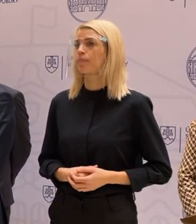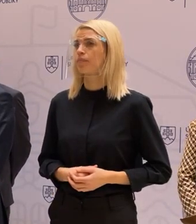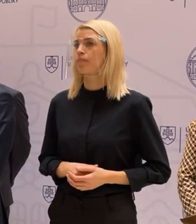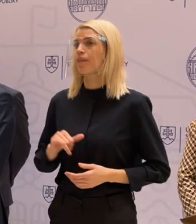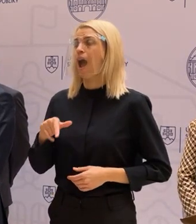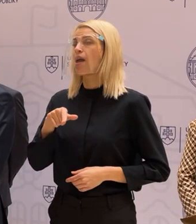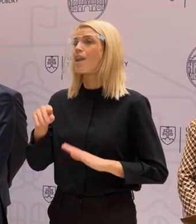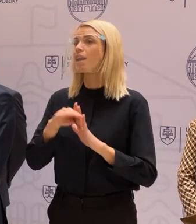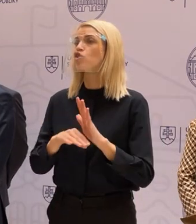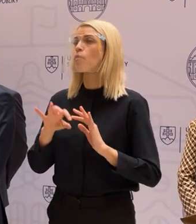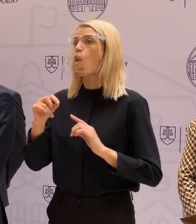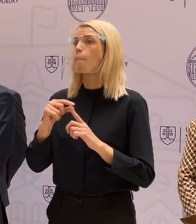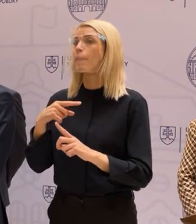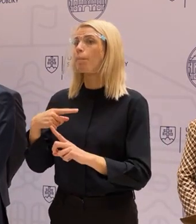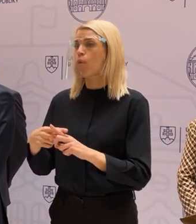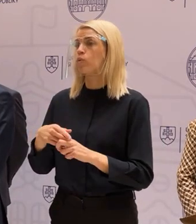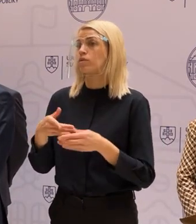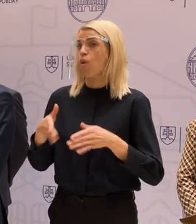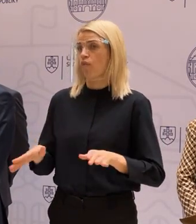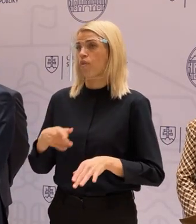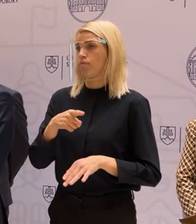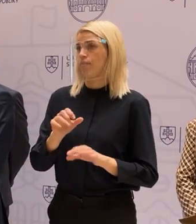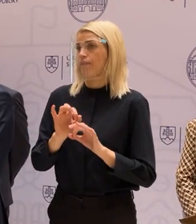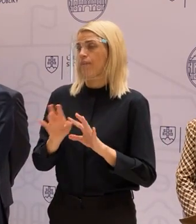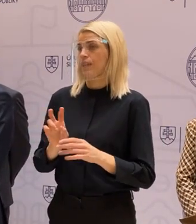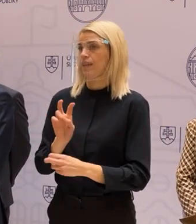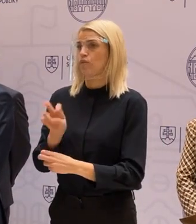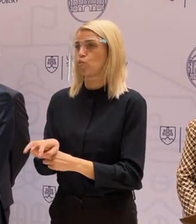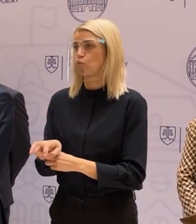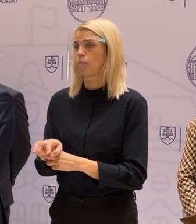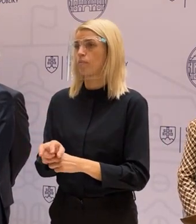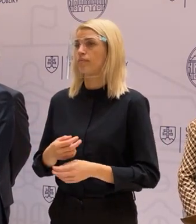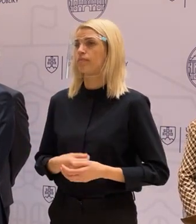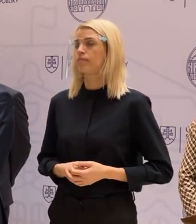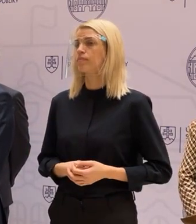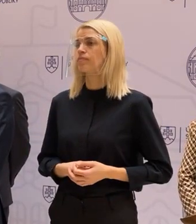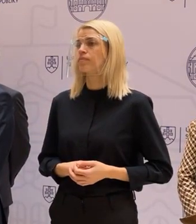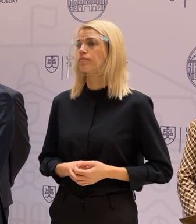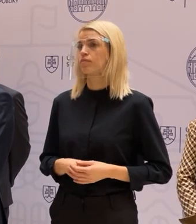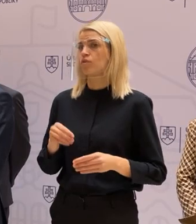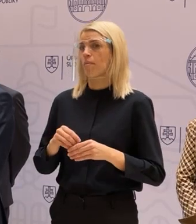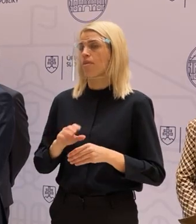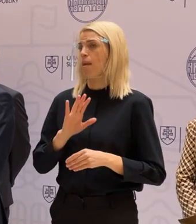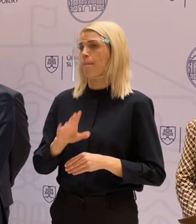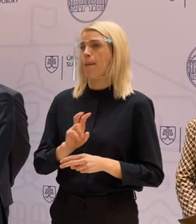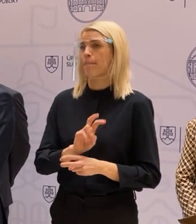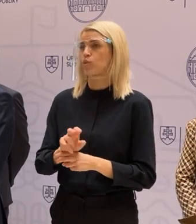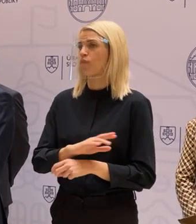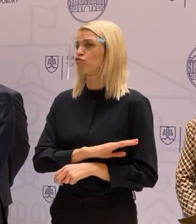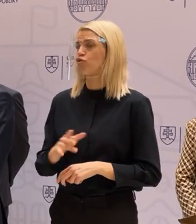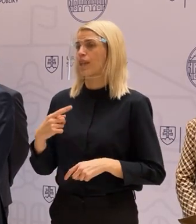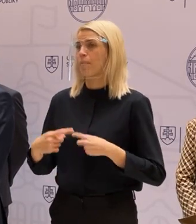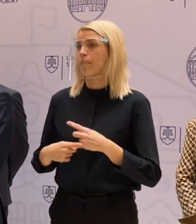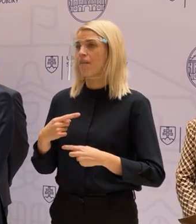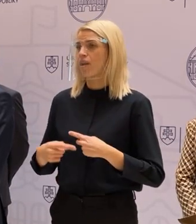aj v tých režimoch OP plus sú otvorené, alebo teda, ktoré sú navrhované a v podstate majú prístup do všetkých prevádzok.